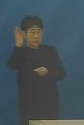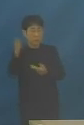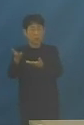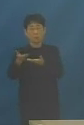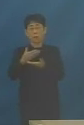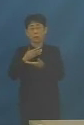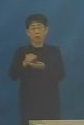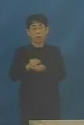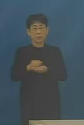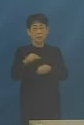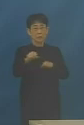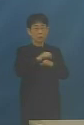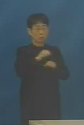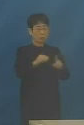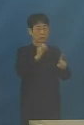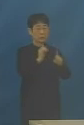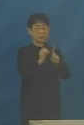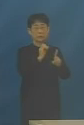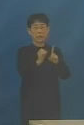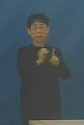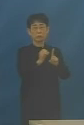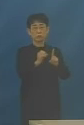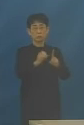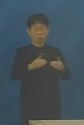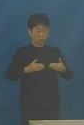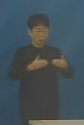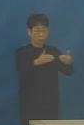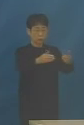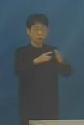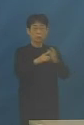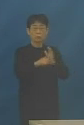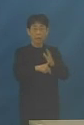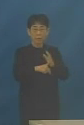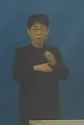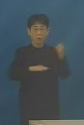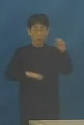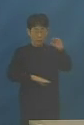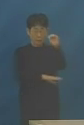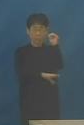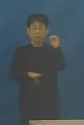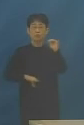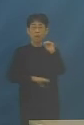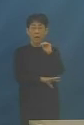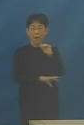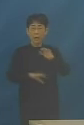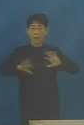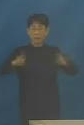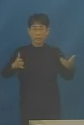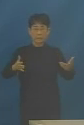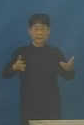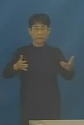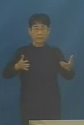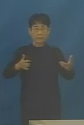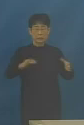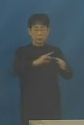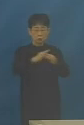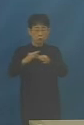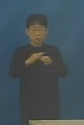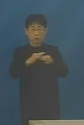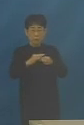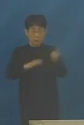を進めていくといってもそのインフラ通信基盤がなければどうしようもないわけであり